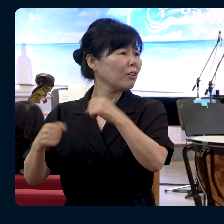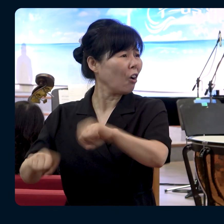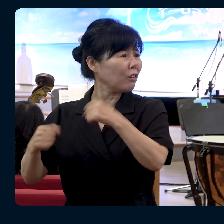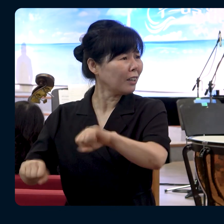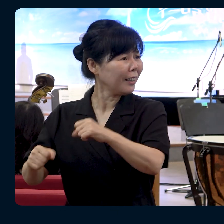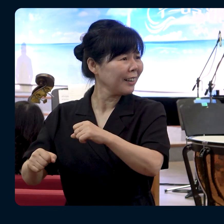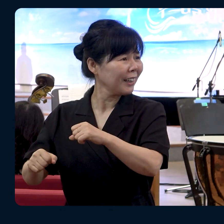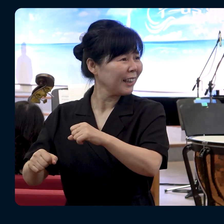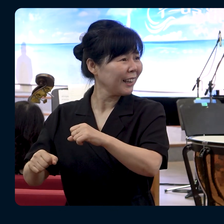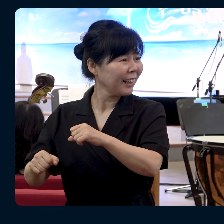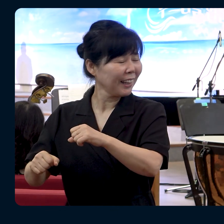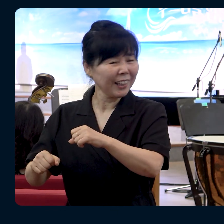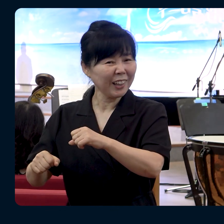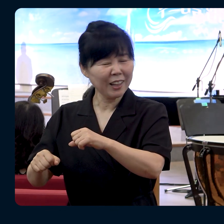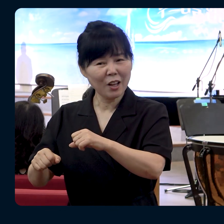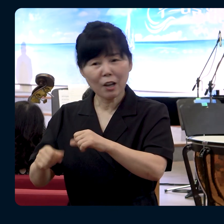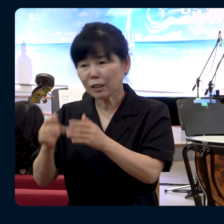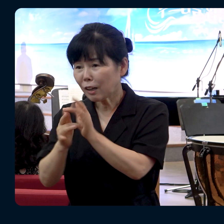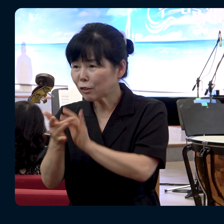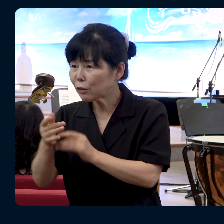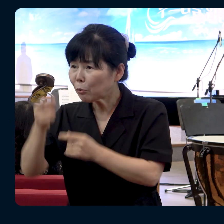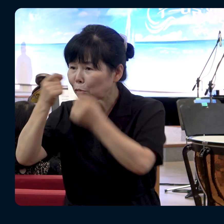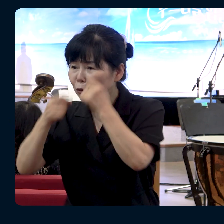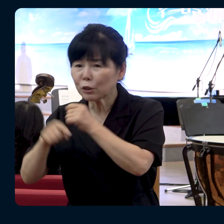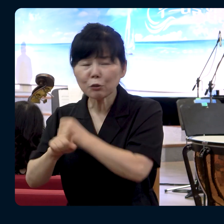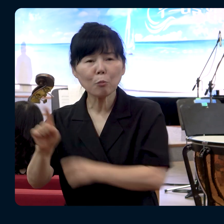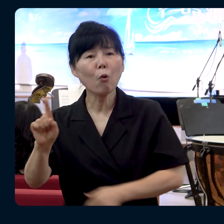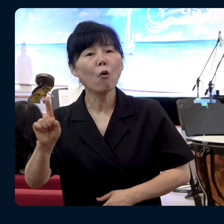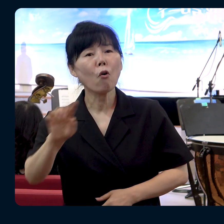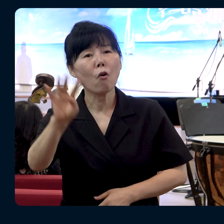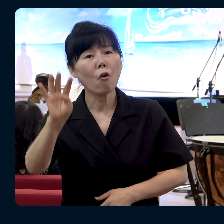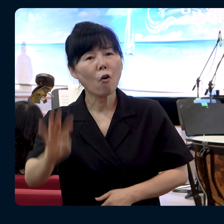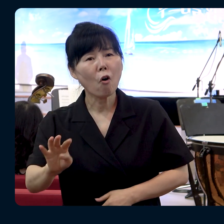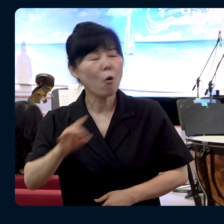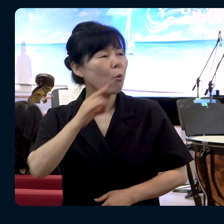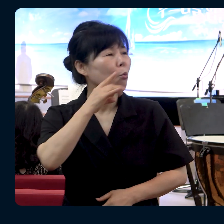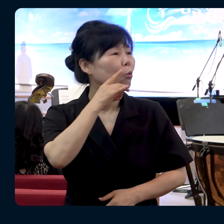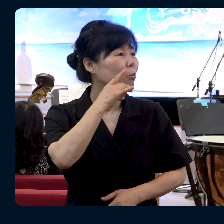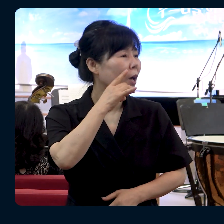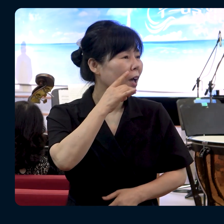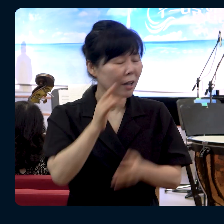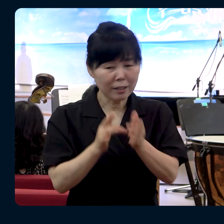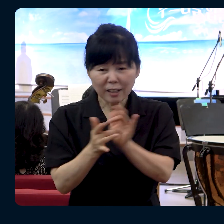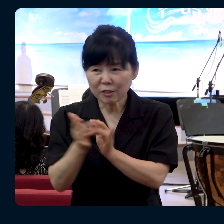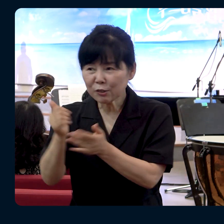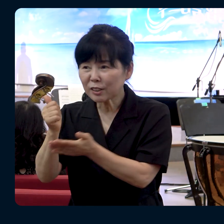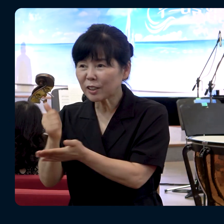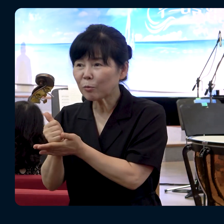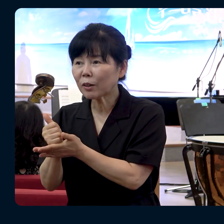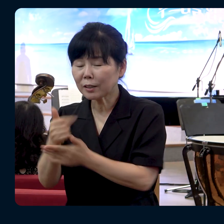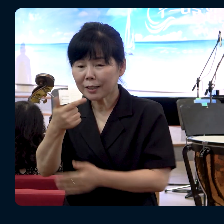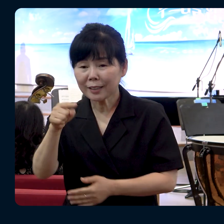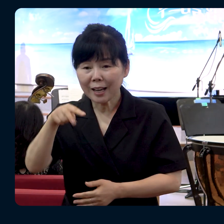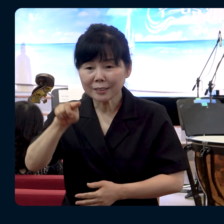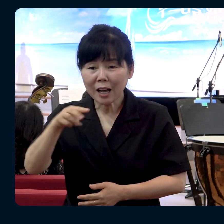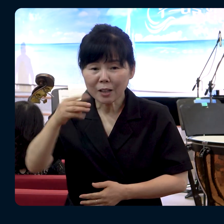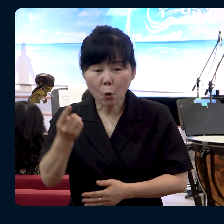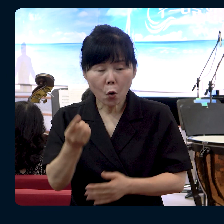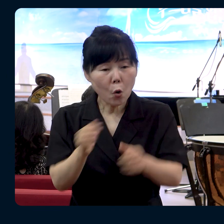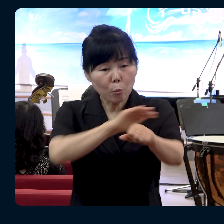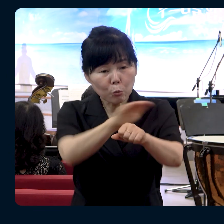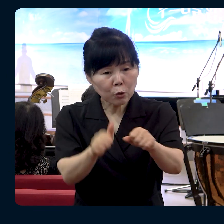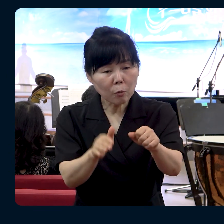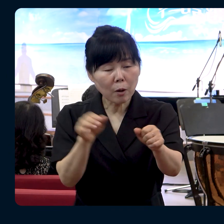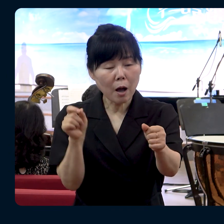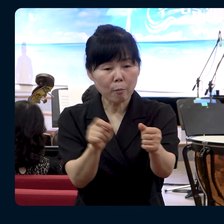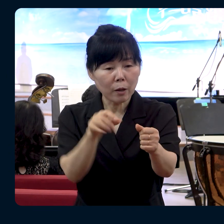거죠. 예수님은 왜 눈물을 흘리셨을까? 저는 이렇게 생각합니다. 예수님이 나사로 무덤 앞에 갔을 때 예수님